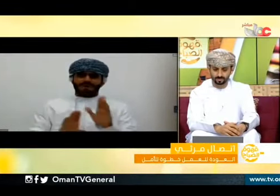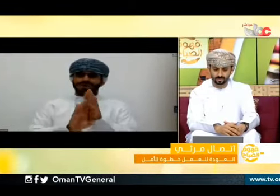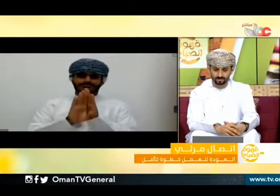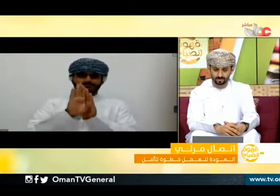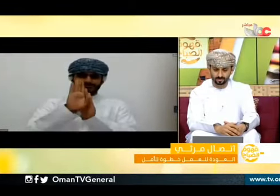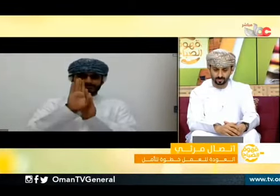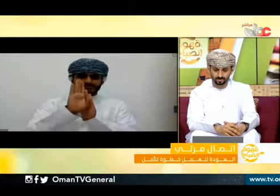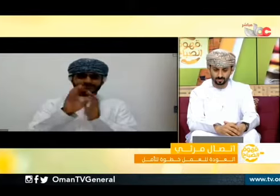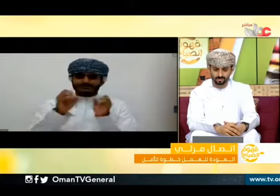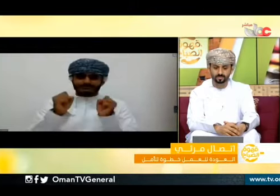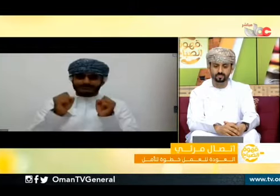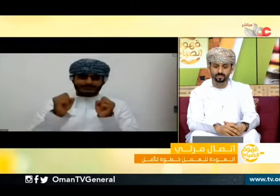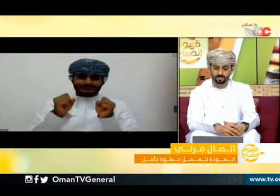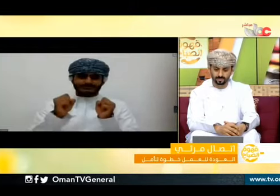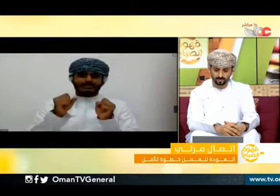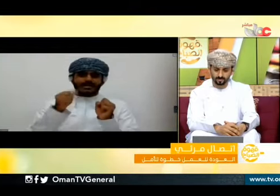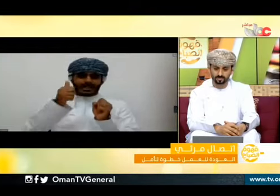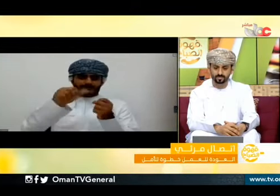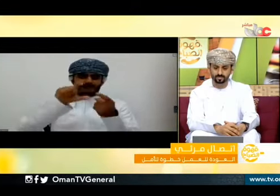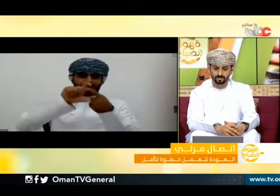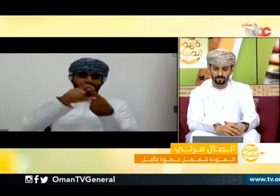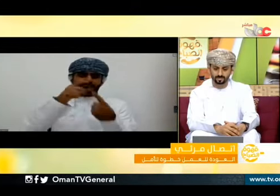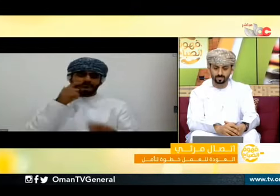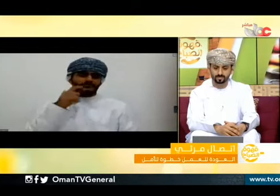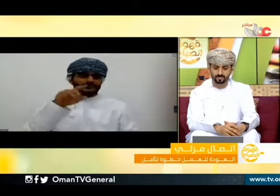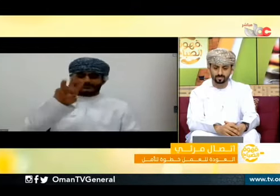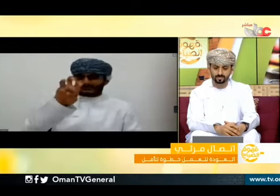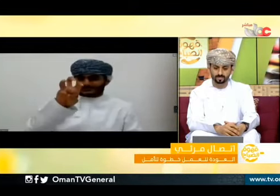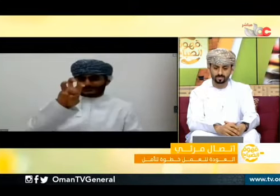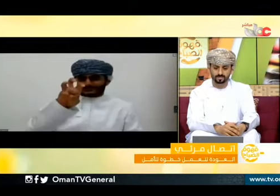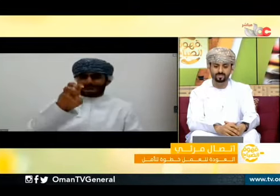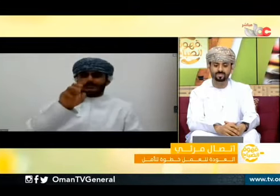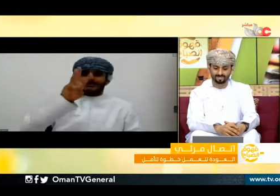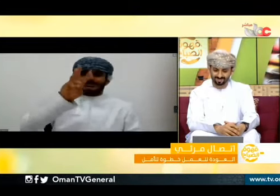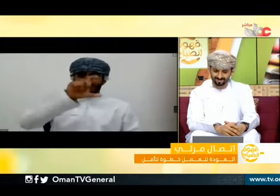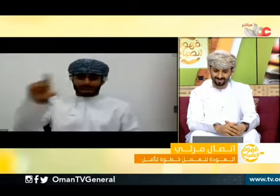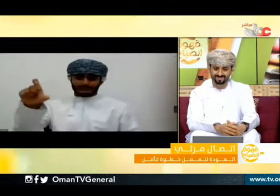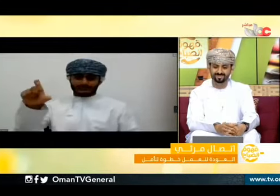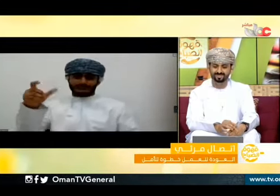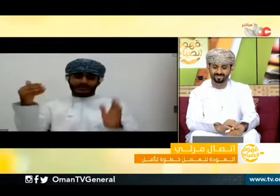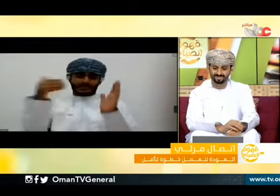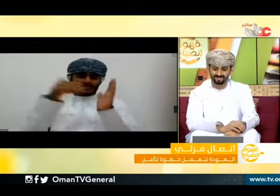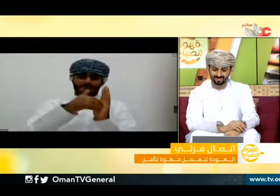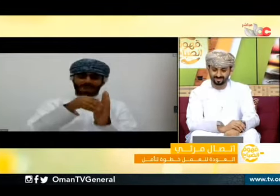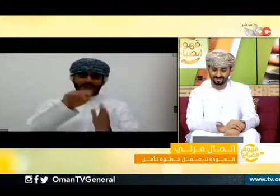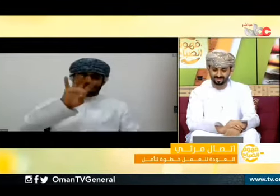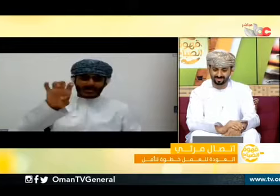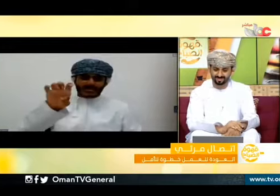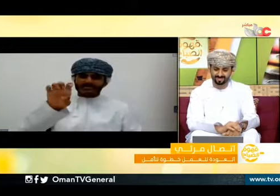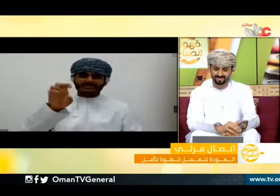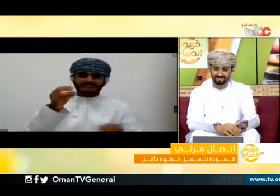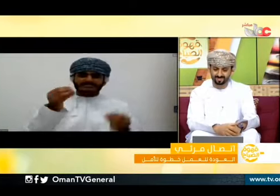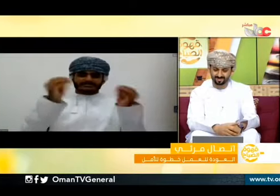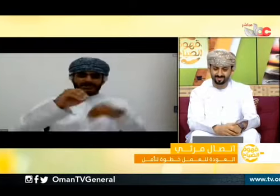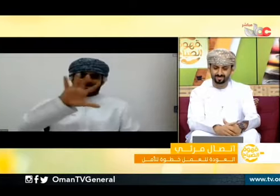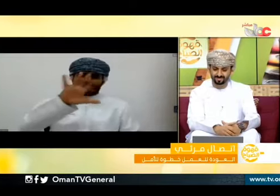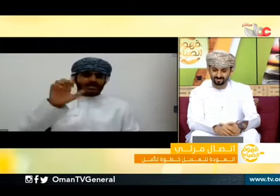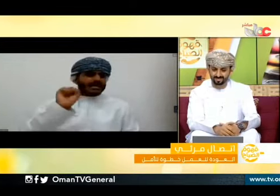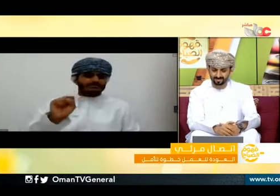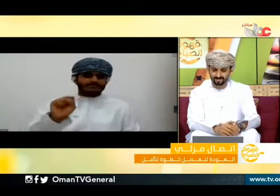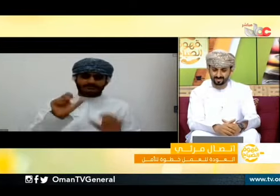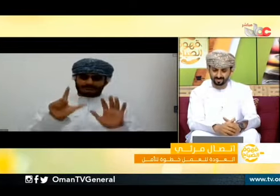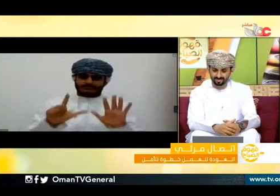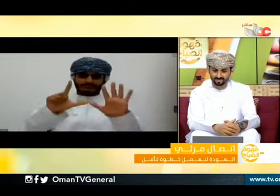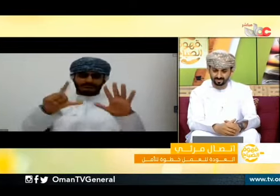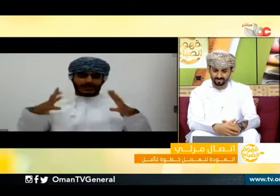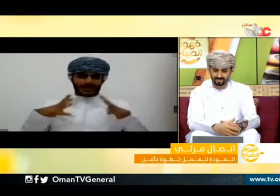هذه الجائحة من شهر فبراير، وبدأ انتشار بين الأشخاص بين المجتمع العماني والوافدين، وبدأ تقليص